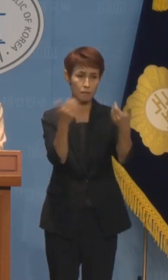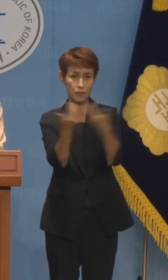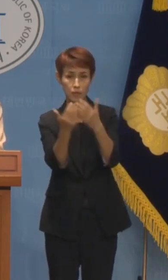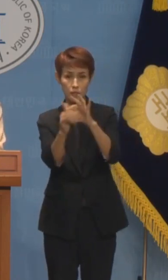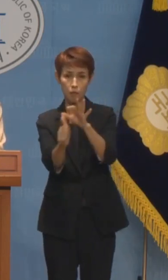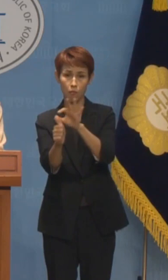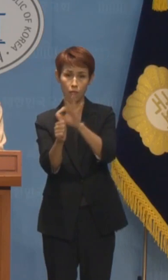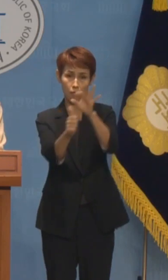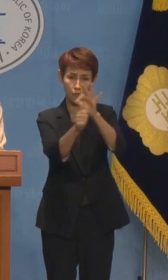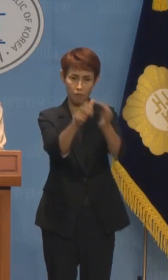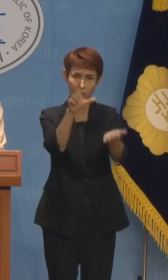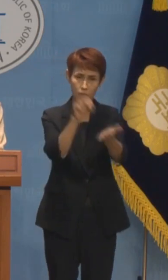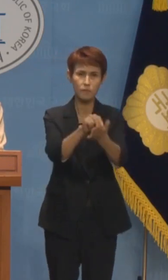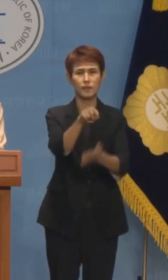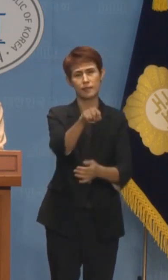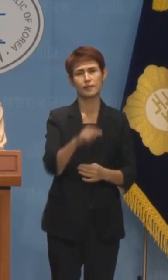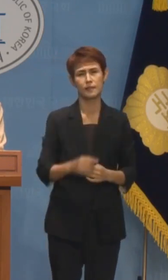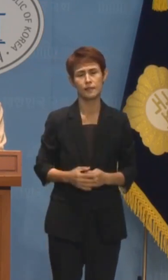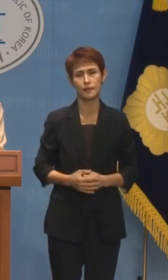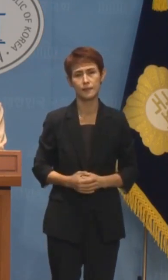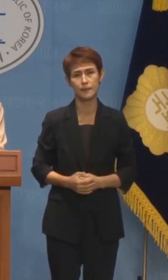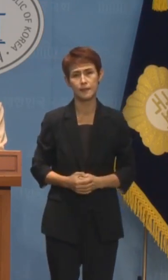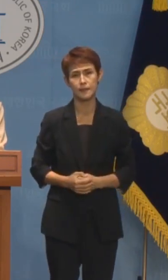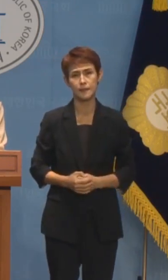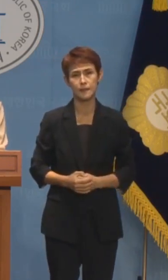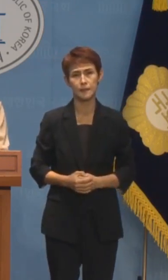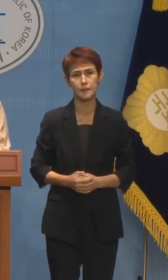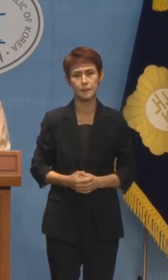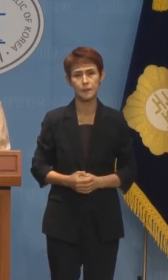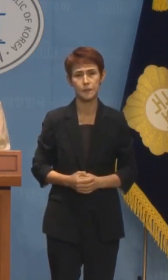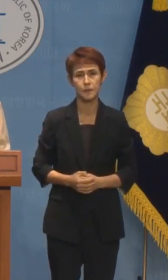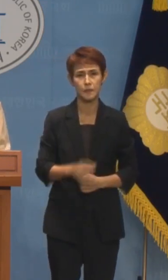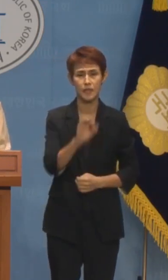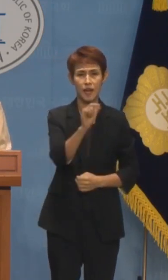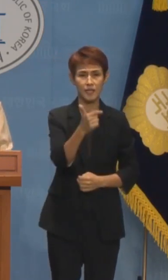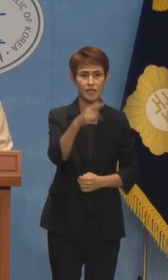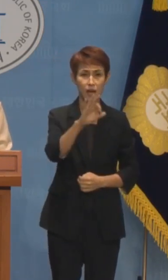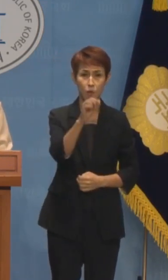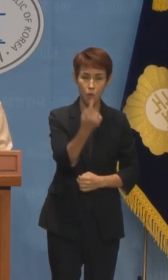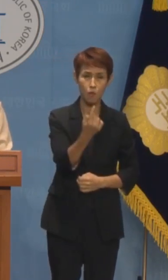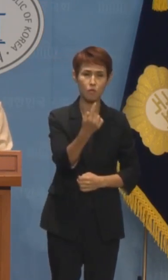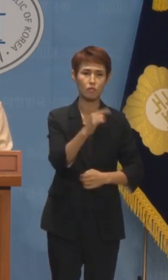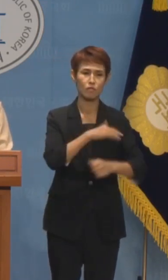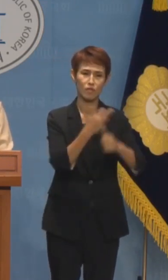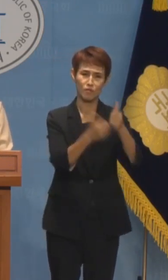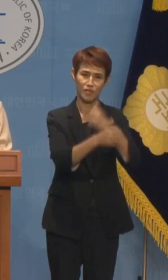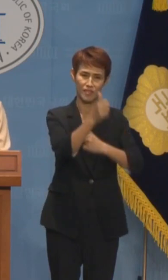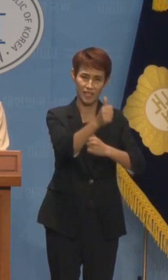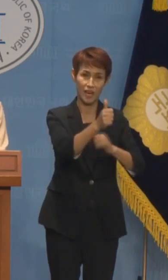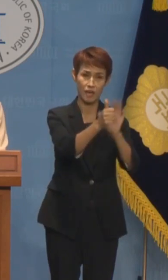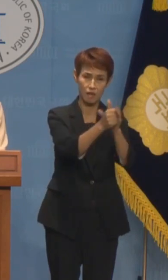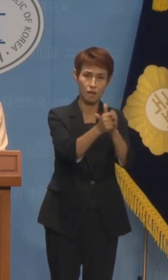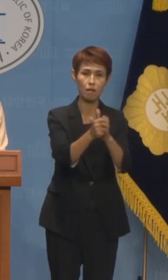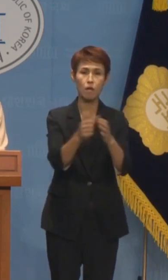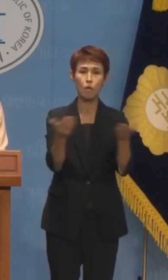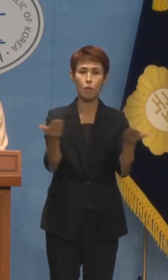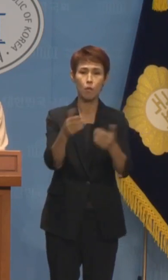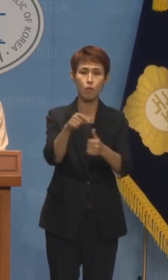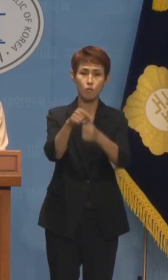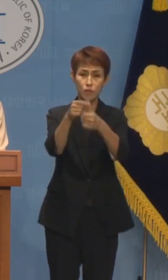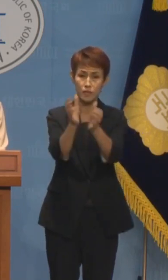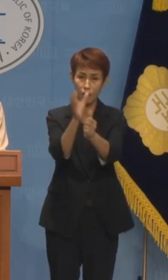자들을 그 자리에 친다는 겁니다 안창호 국가 인권위원장 김문수 고용노동부